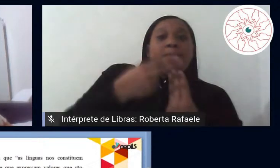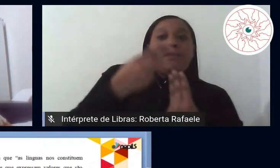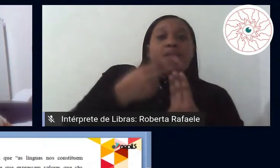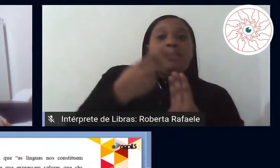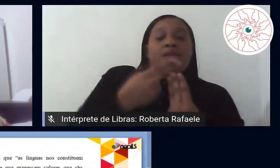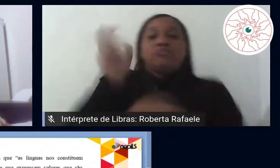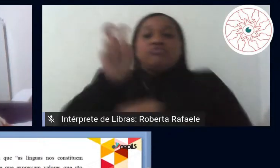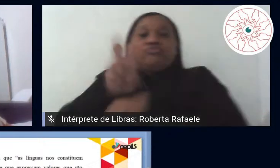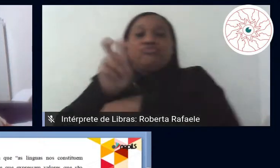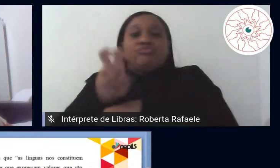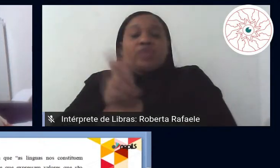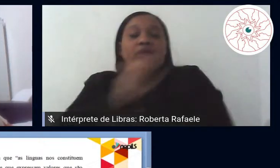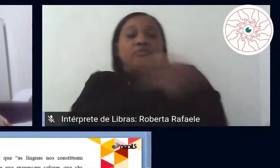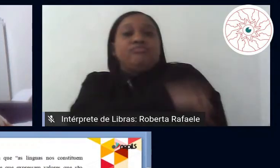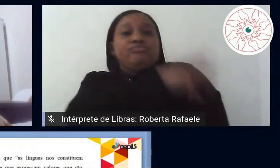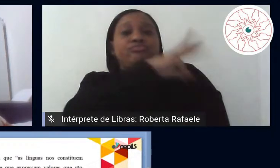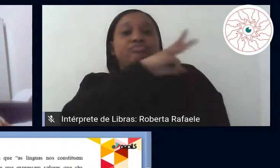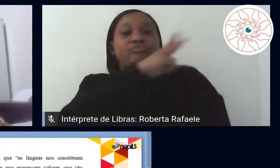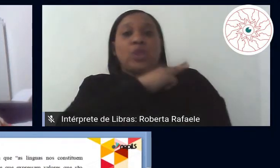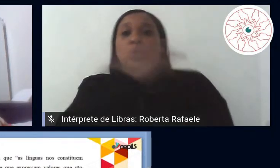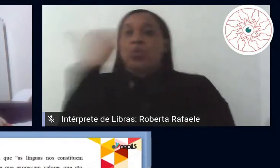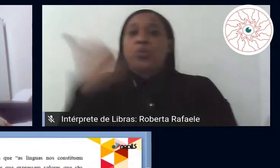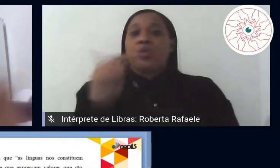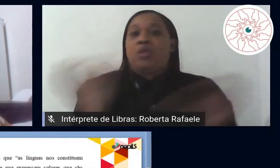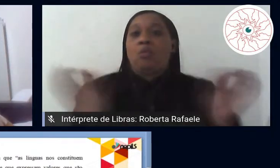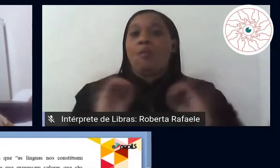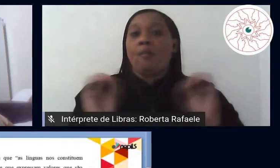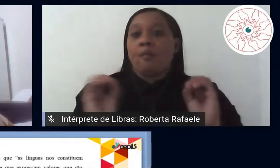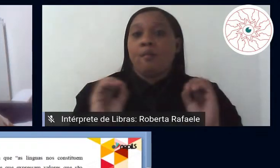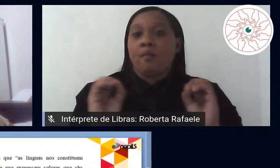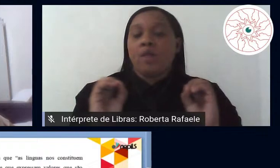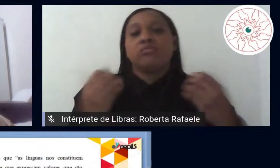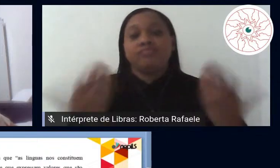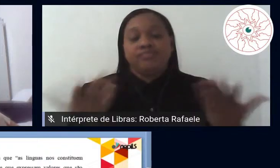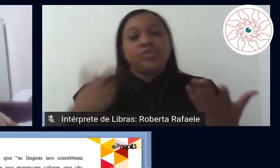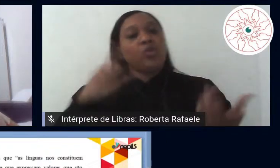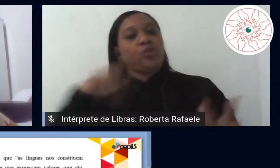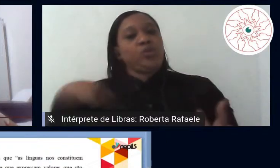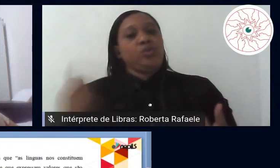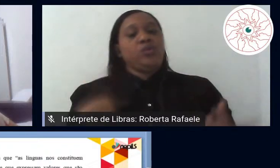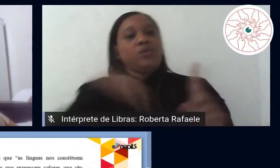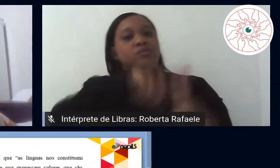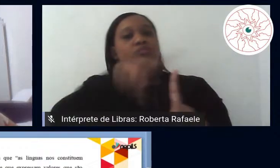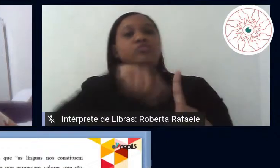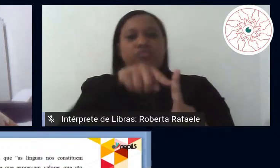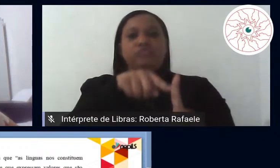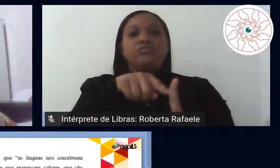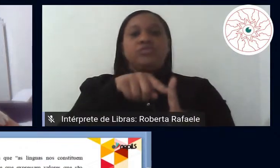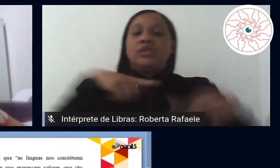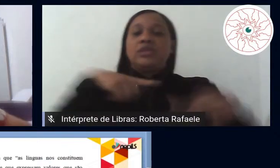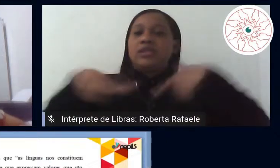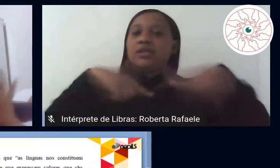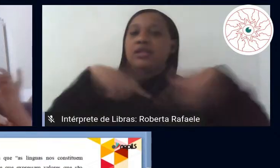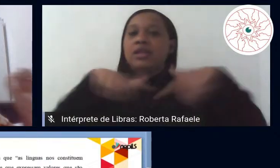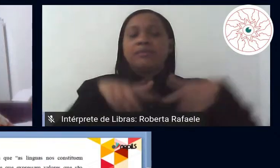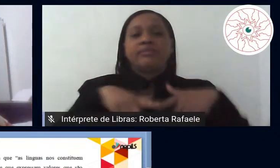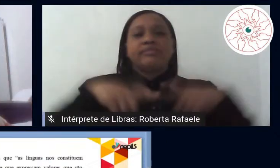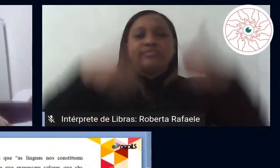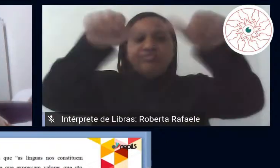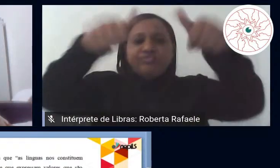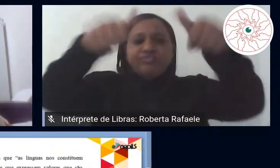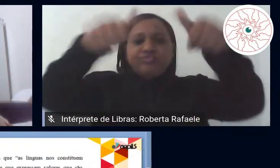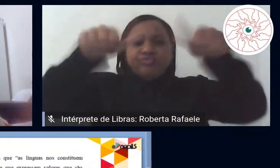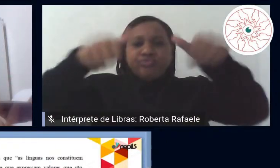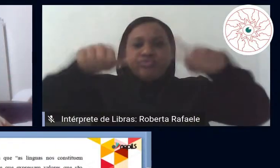infantil, do ensino fundamental e médio? Então, o nosso objetivo, né, eh, nesse trabalho foi analisar o